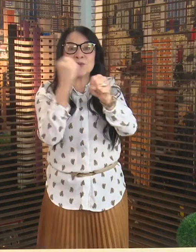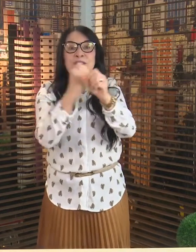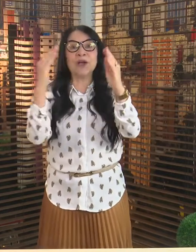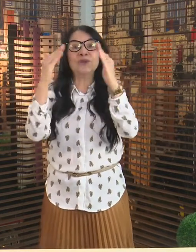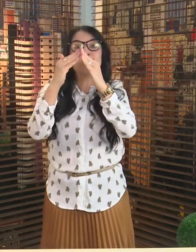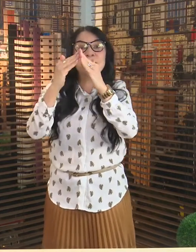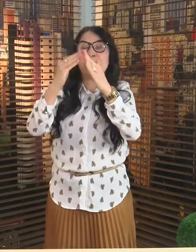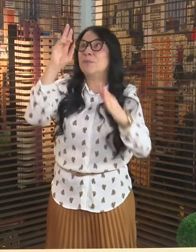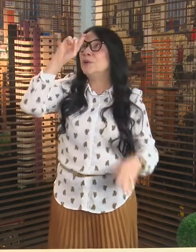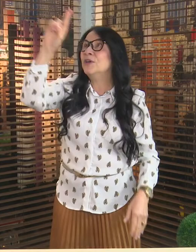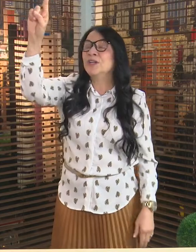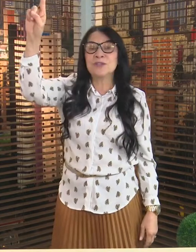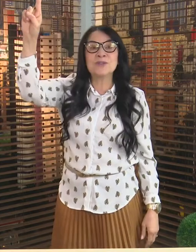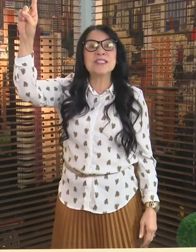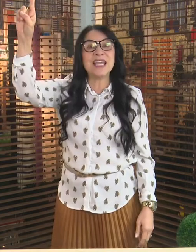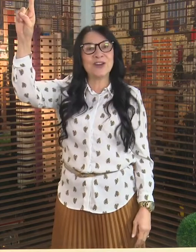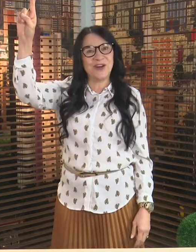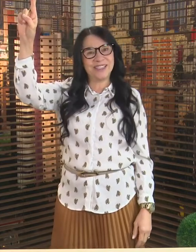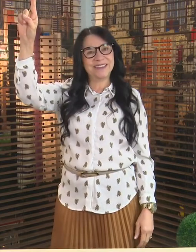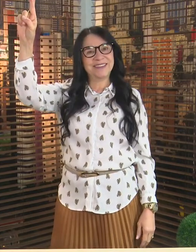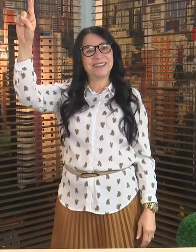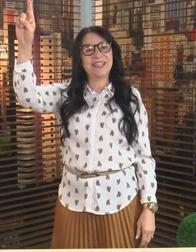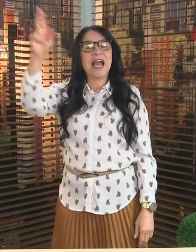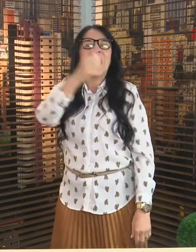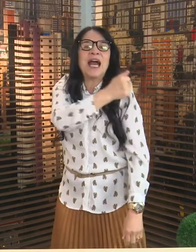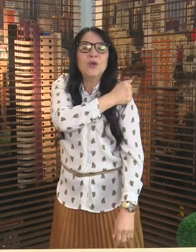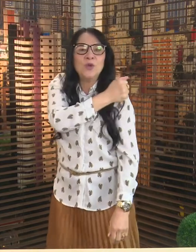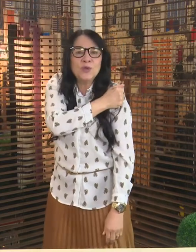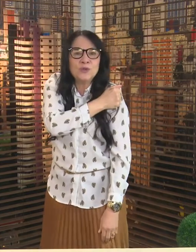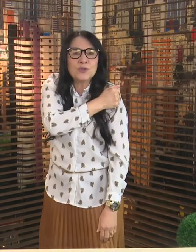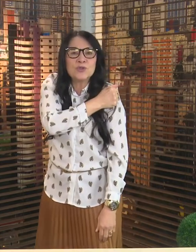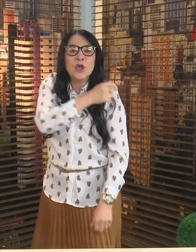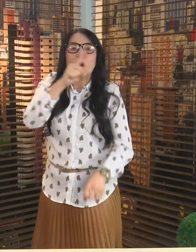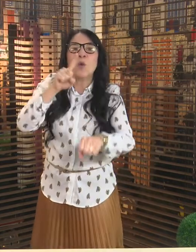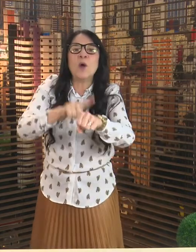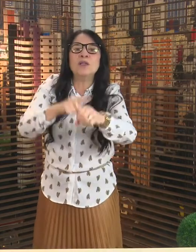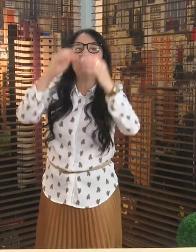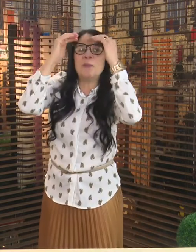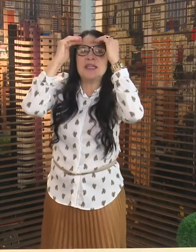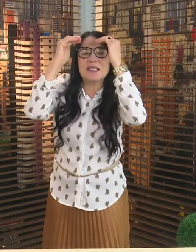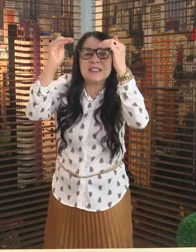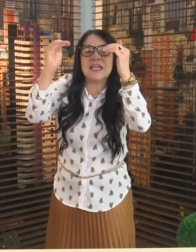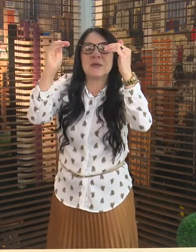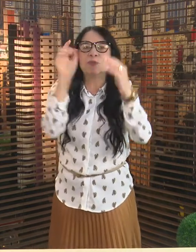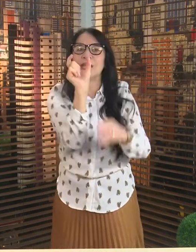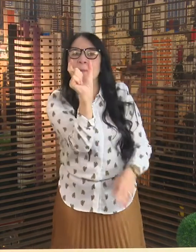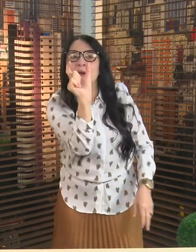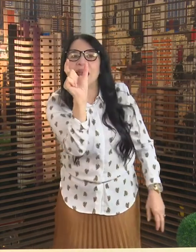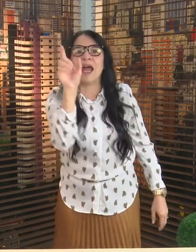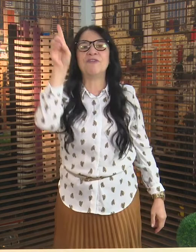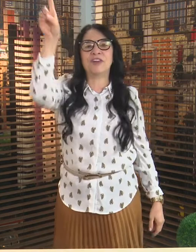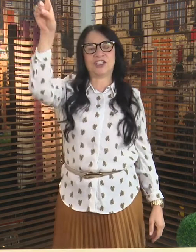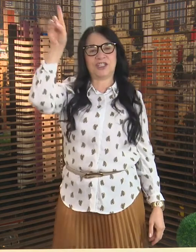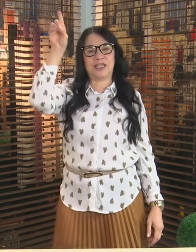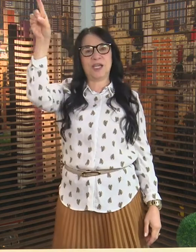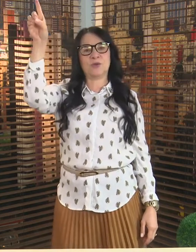reconstrução do templo do Senhor. Alunos, quando obedecemos a palavra de